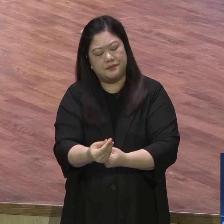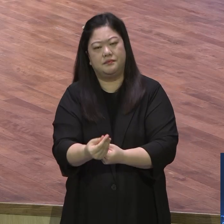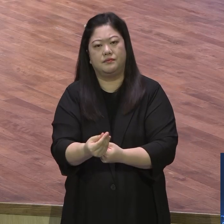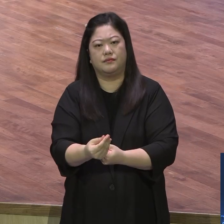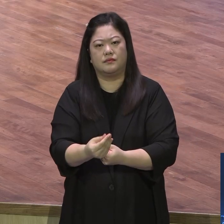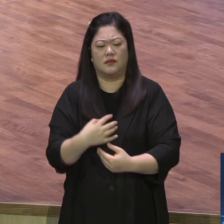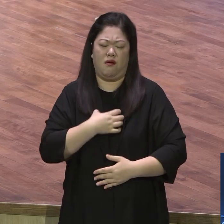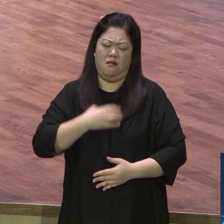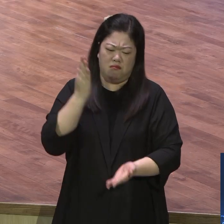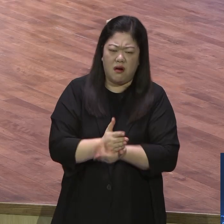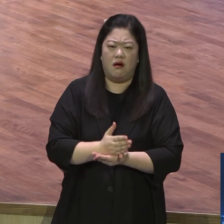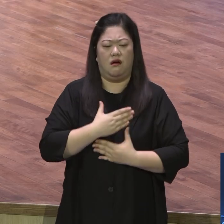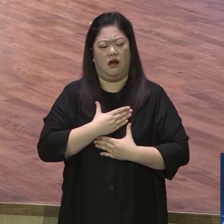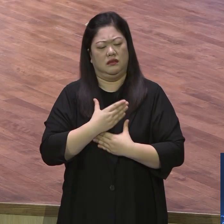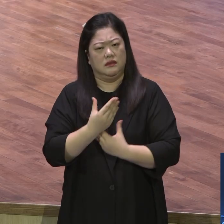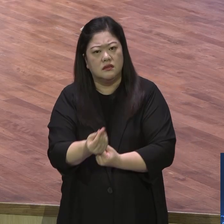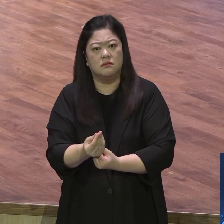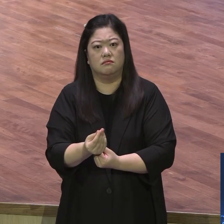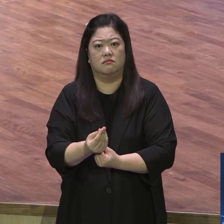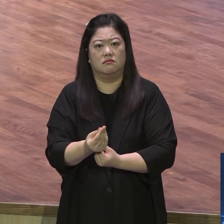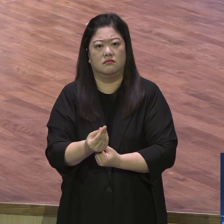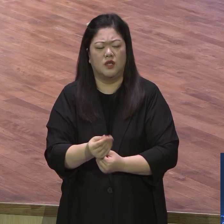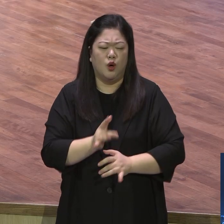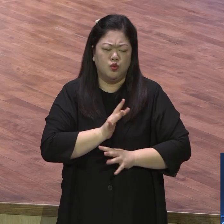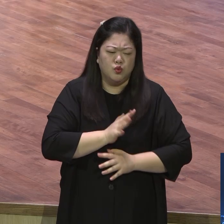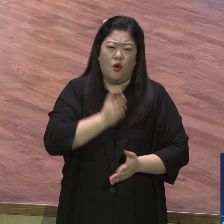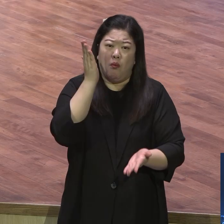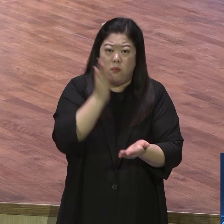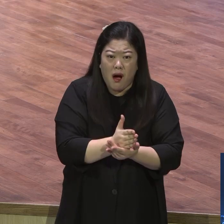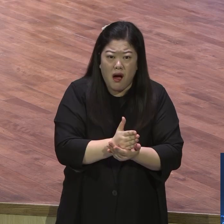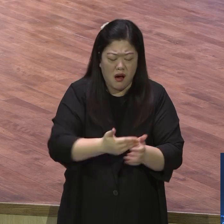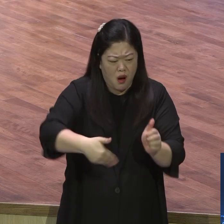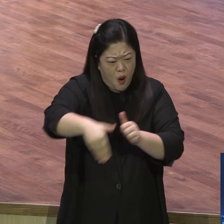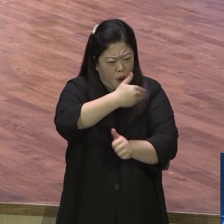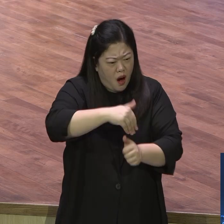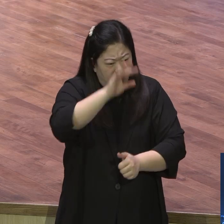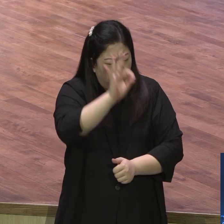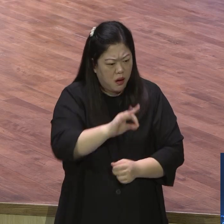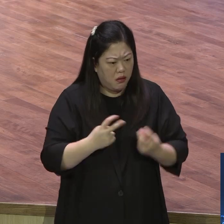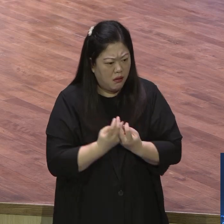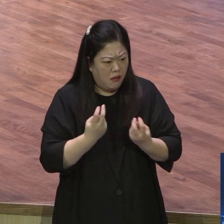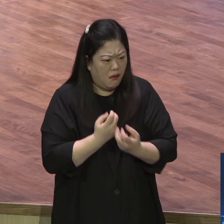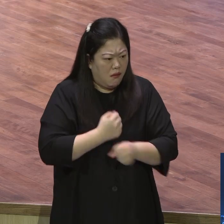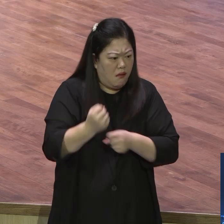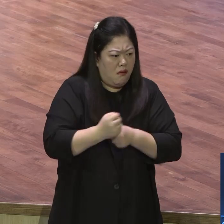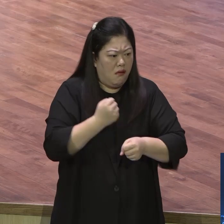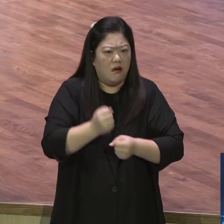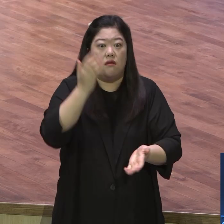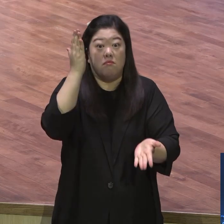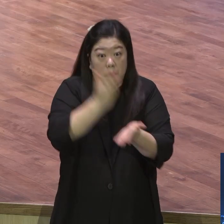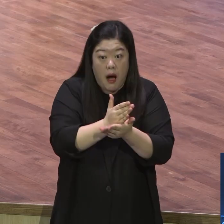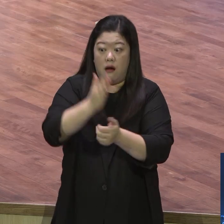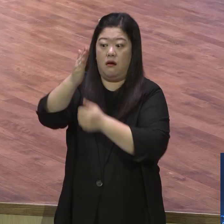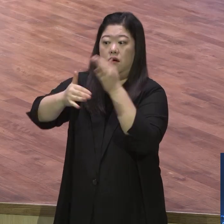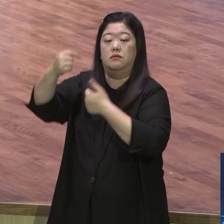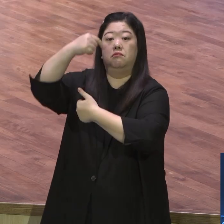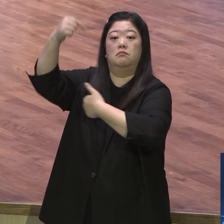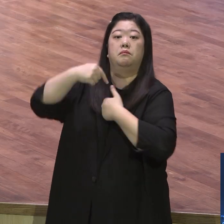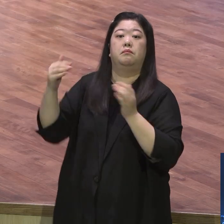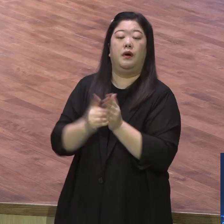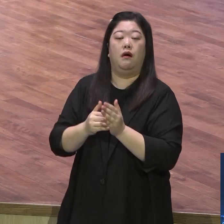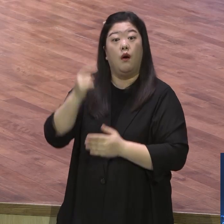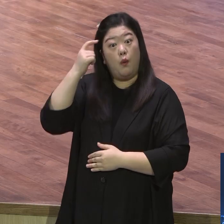계세요 무슨 말입니까? 두려워하지 마라 환경에 두려워하지 마라 두려워하지 말라 내가 너와